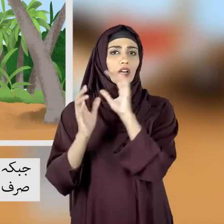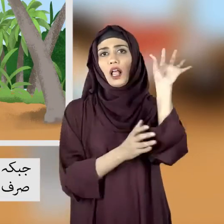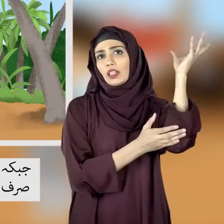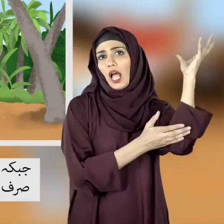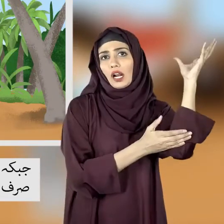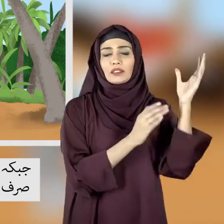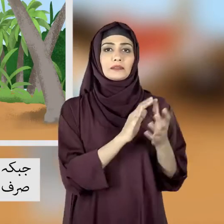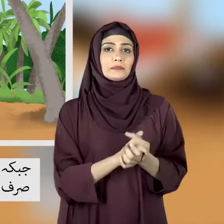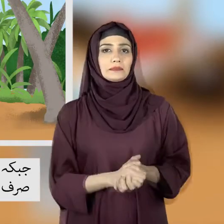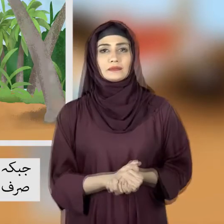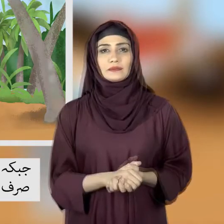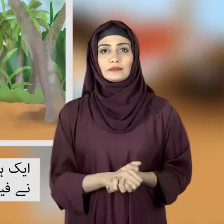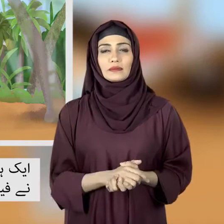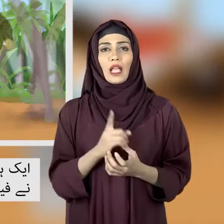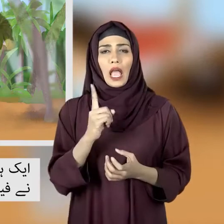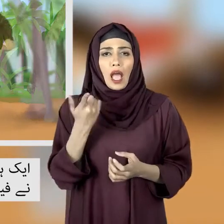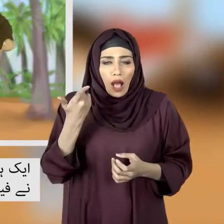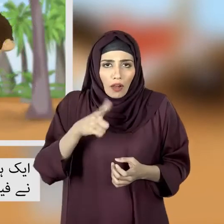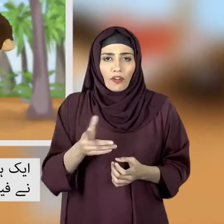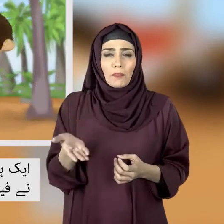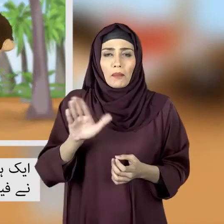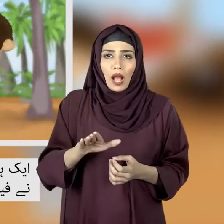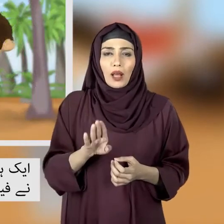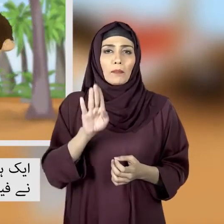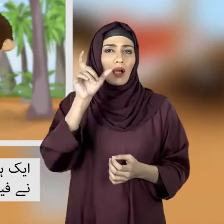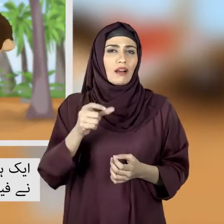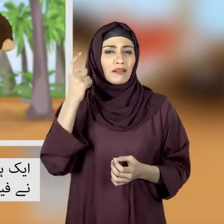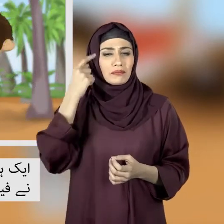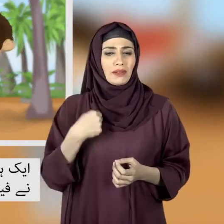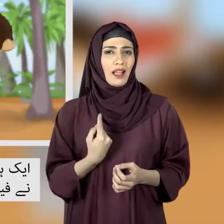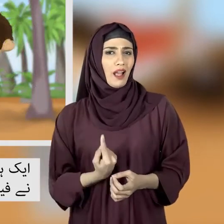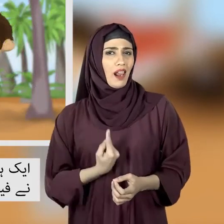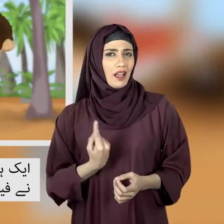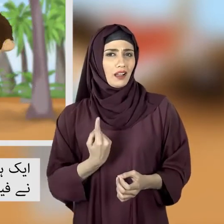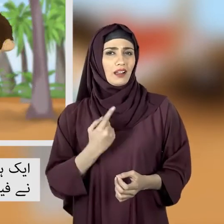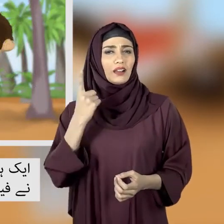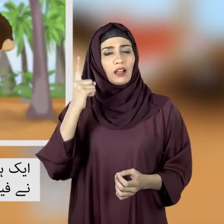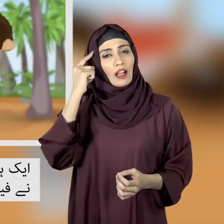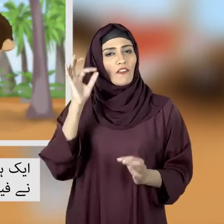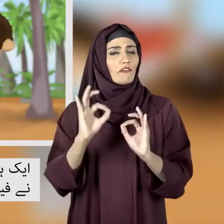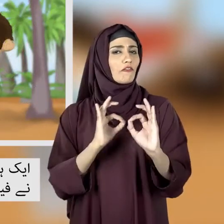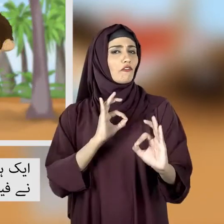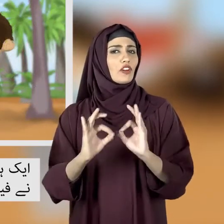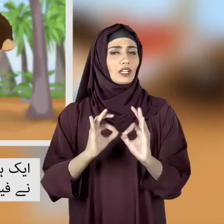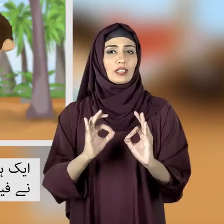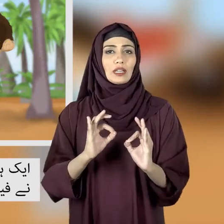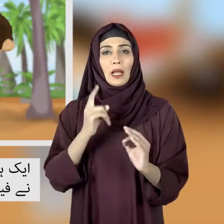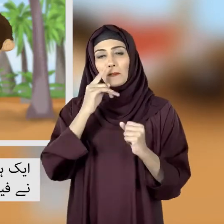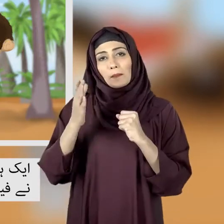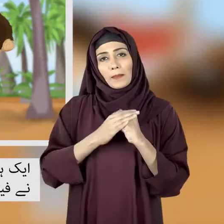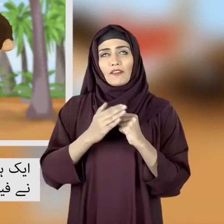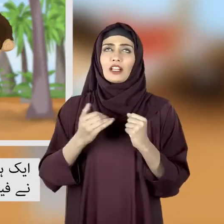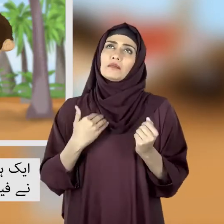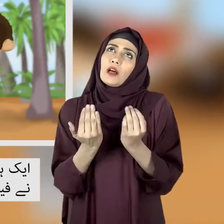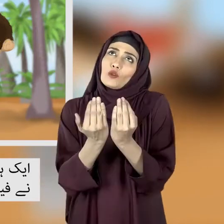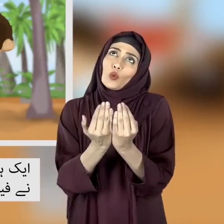ایک ناریل کا درخت تھا۔ 1 ہفتے بعد بلال کو اکیلا پن محسوس ہوا، تو اس نے فیصلہ کیا کہ بیوی کے لیے